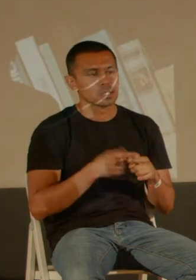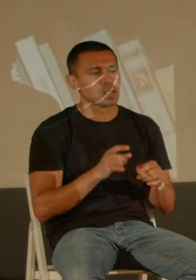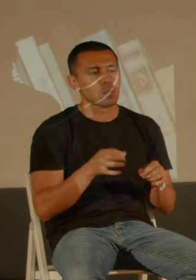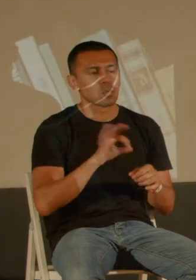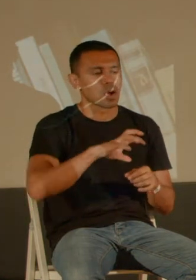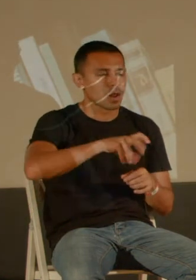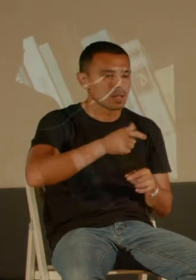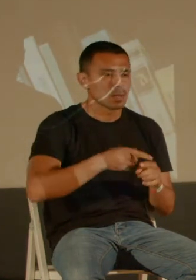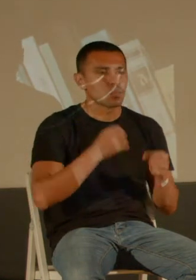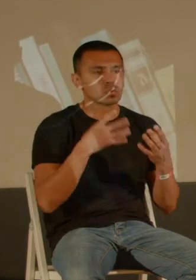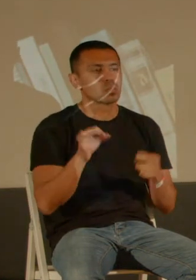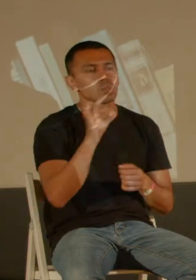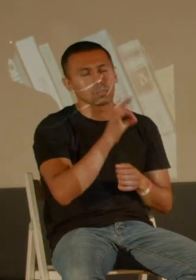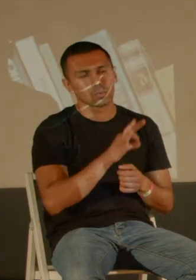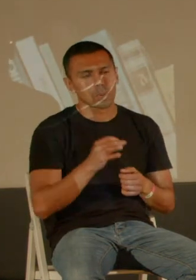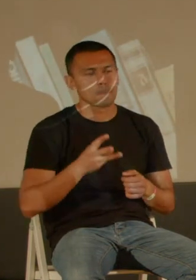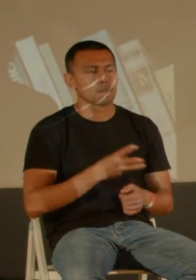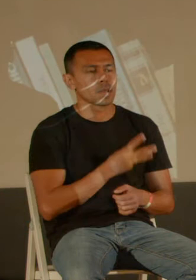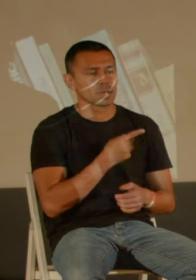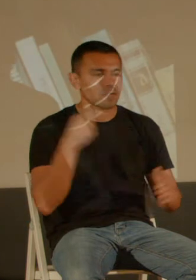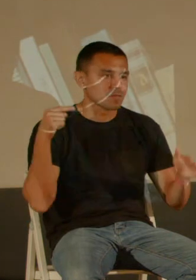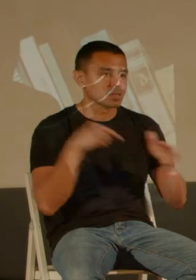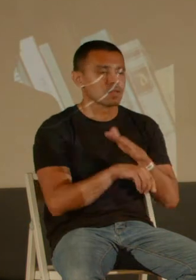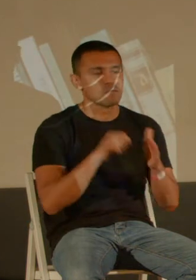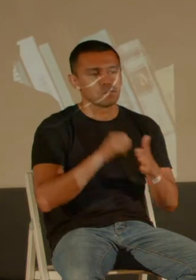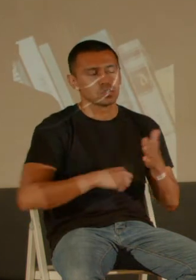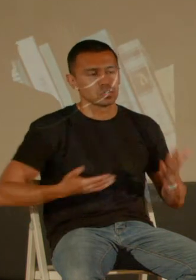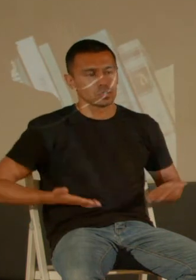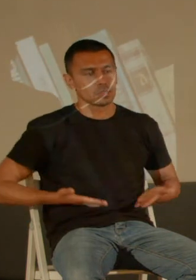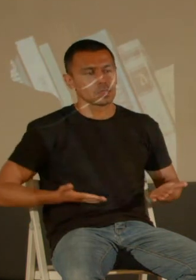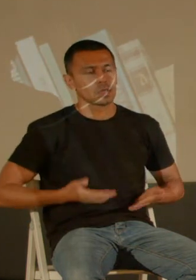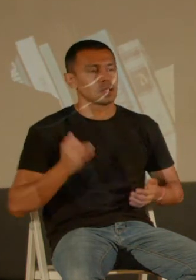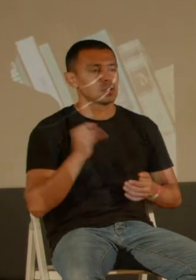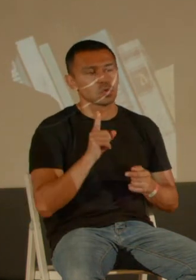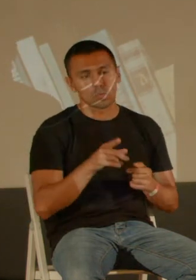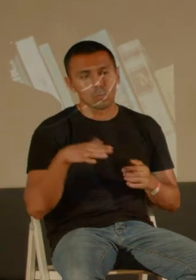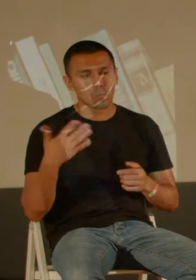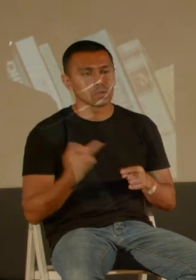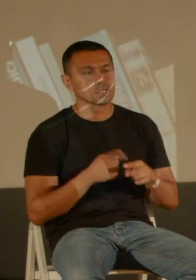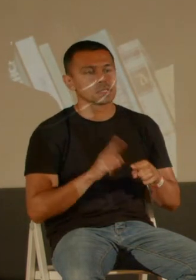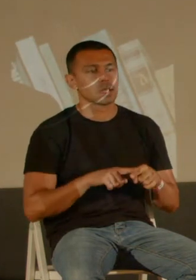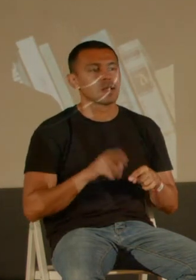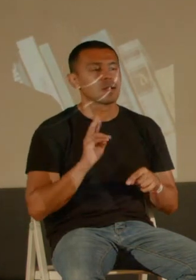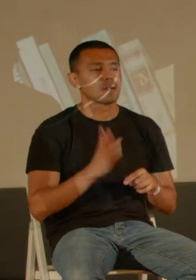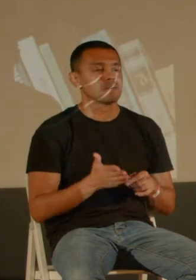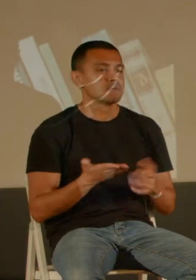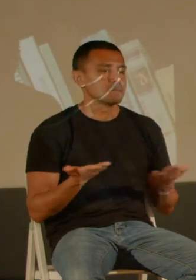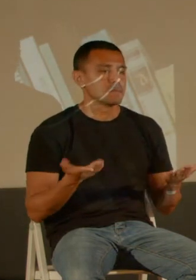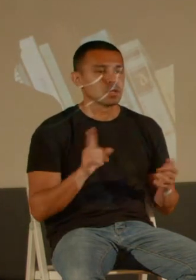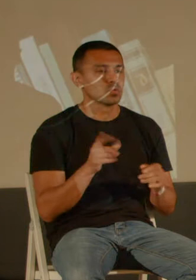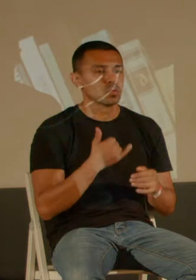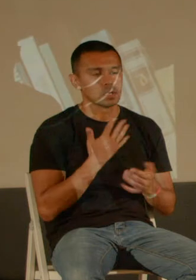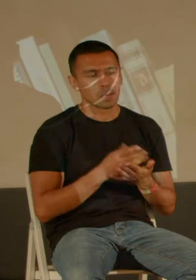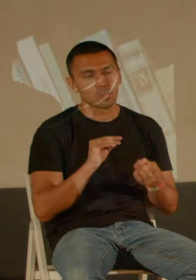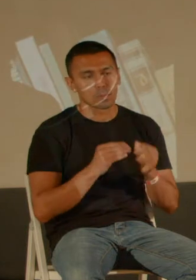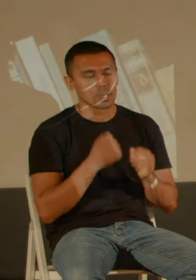про кран, і не про це просто про бажання втекти від життя. І з одного боку, це якби це те, що в нас